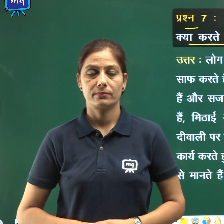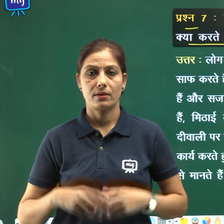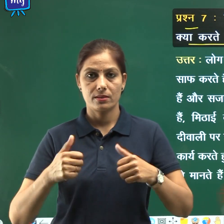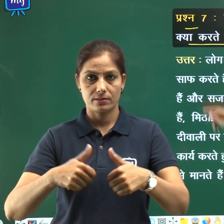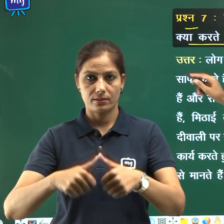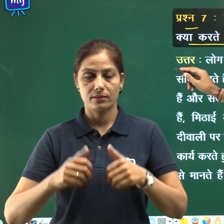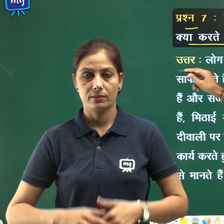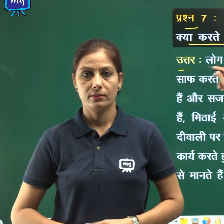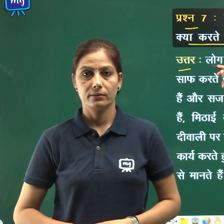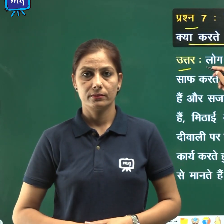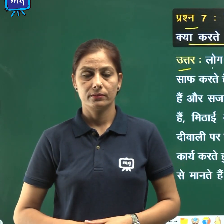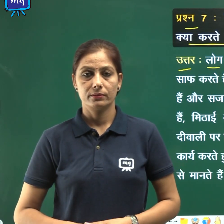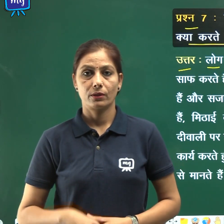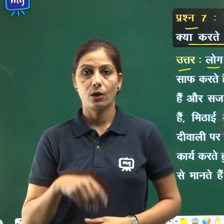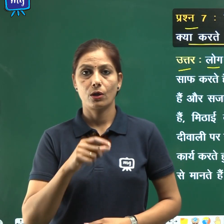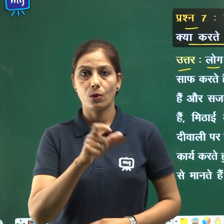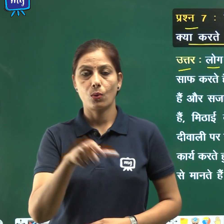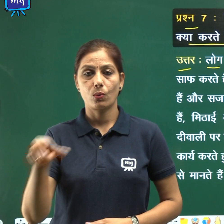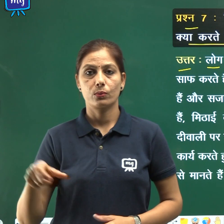उत्तर है लोग